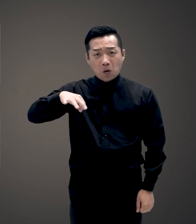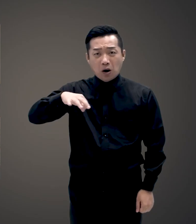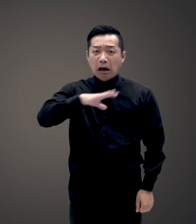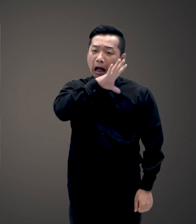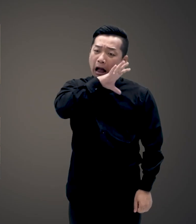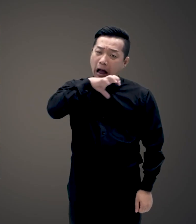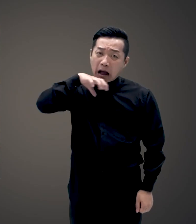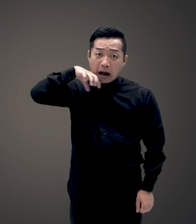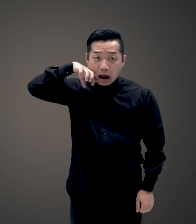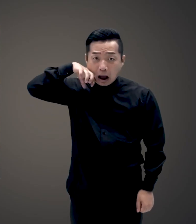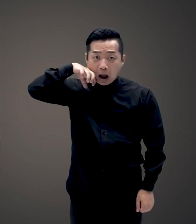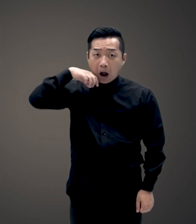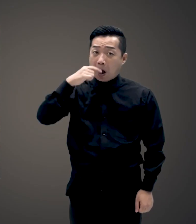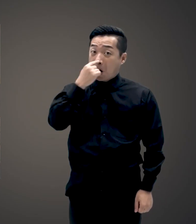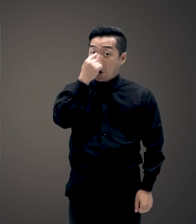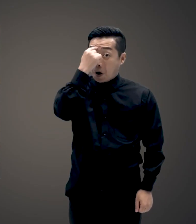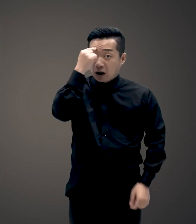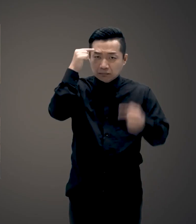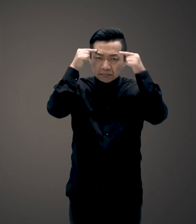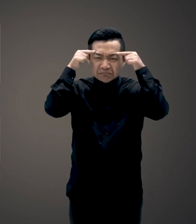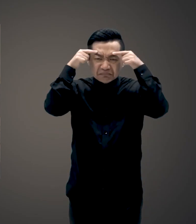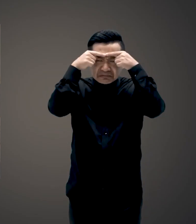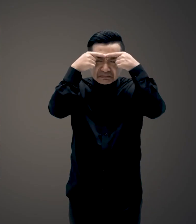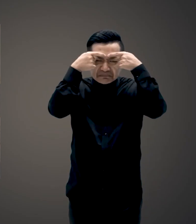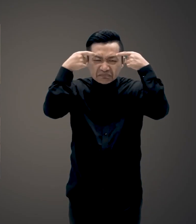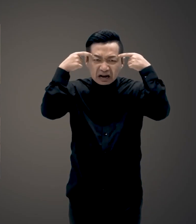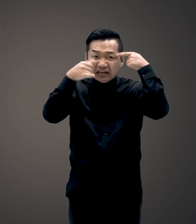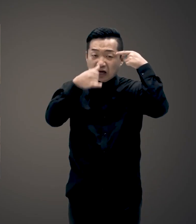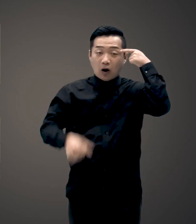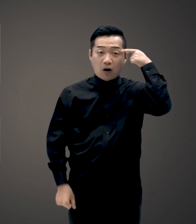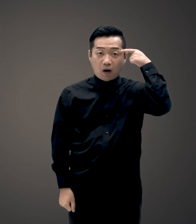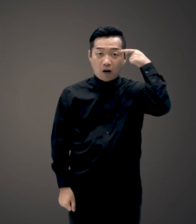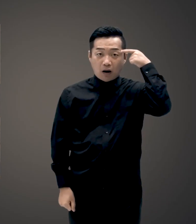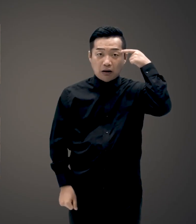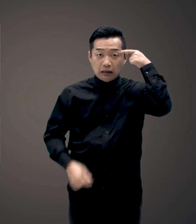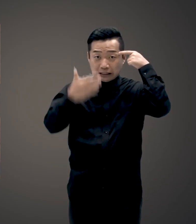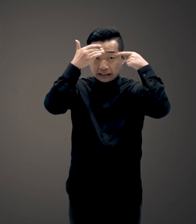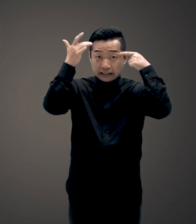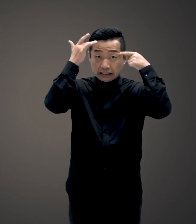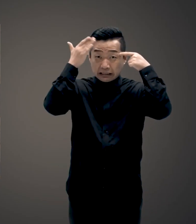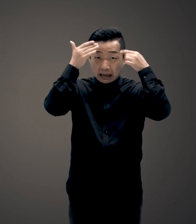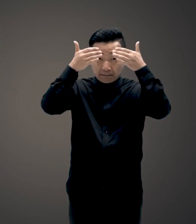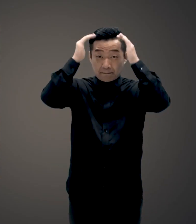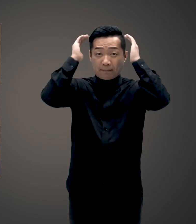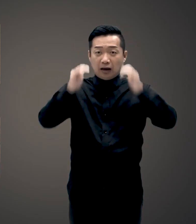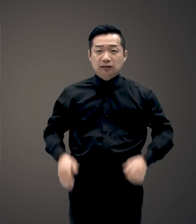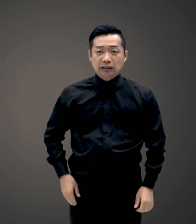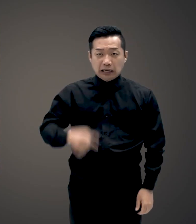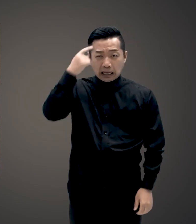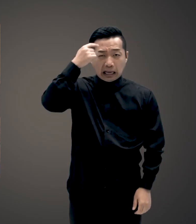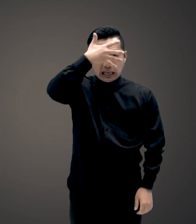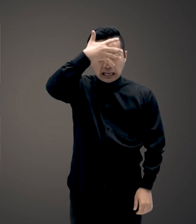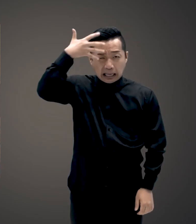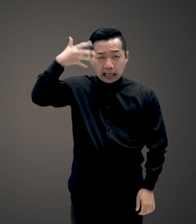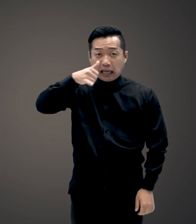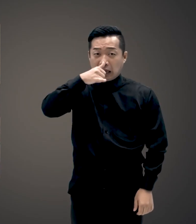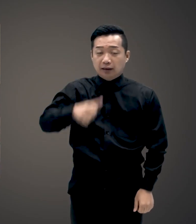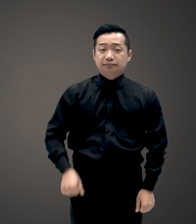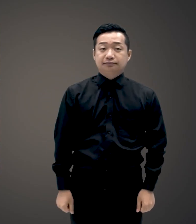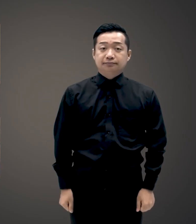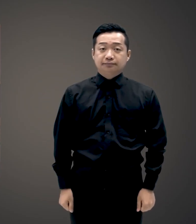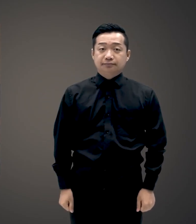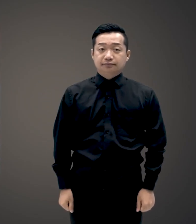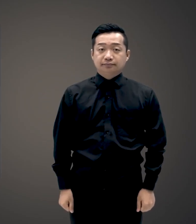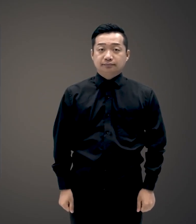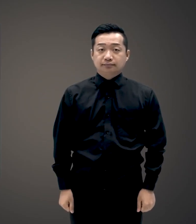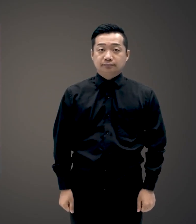옷차림, 덥수룩한 수염, 콧등 위에 맞붙은 시커먼 눈썹, 그리고 벗어진 이마를 메운 쭈글쭈글한 주름들.